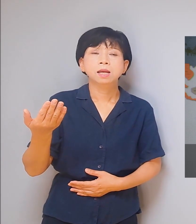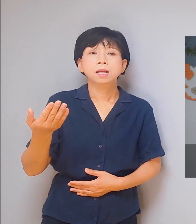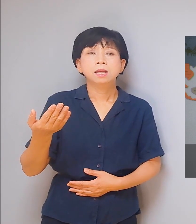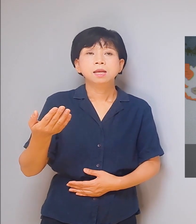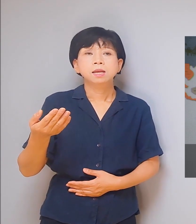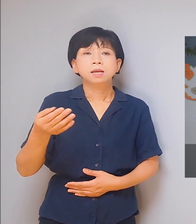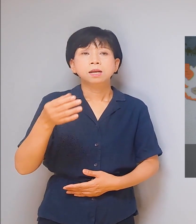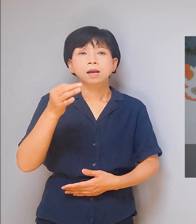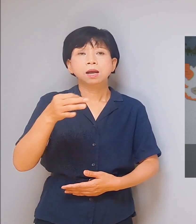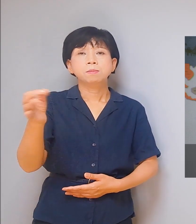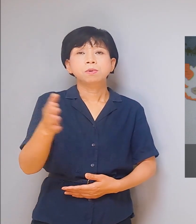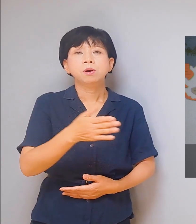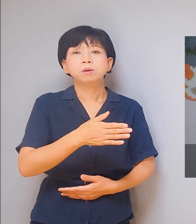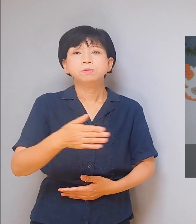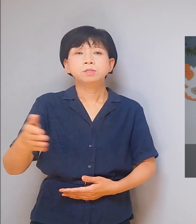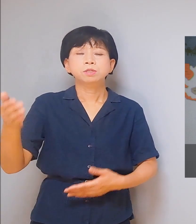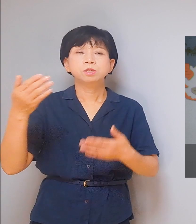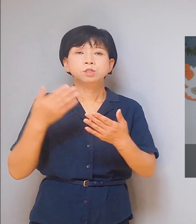받으리라.